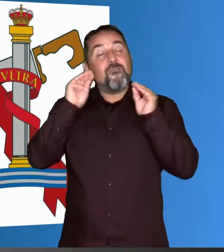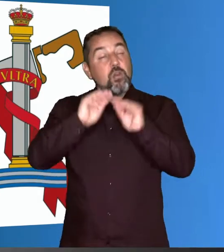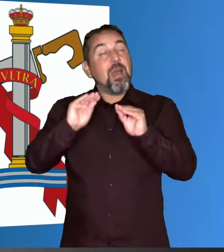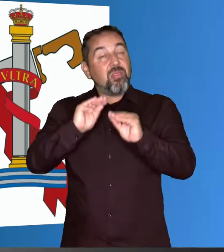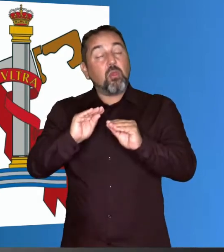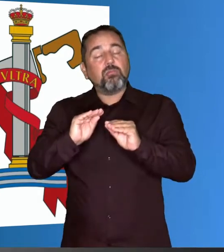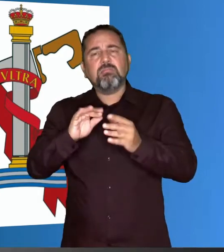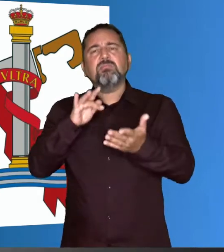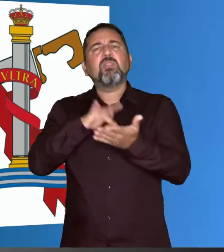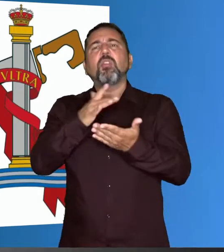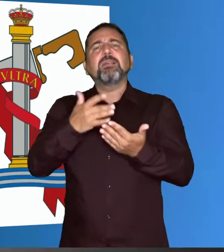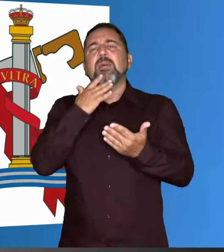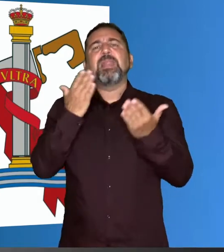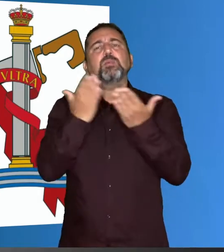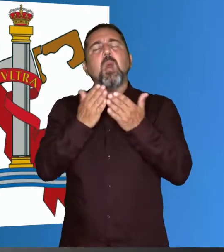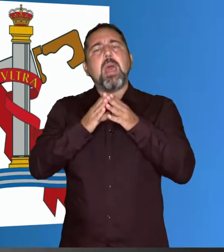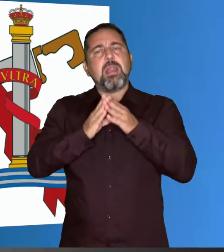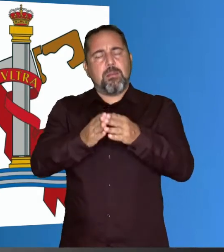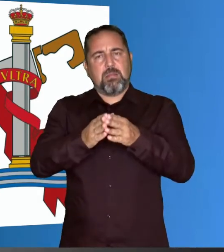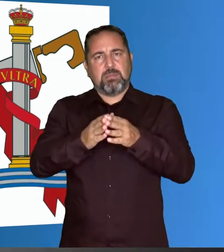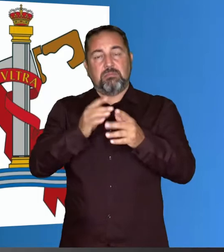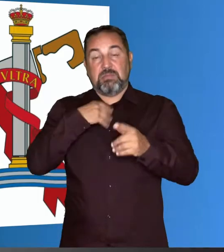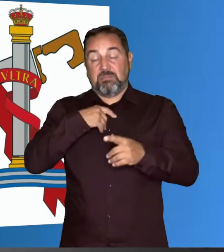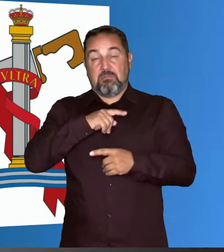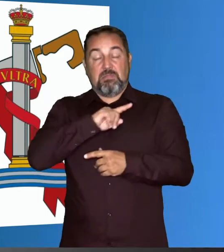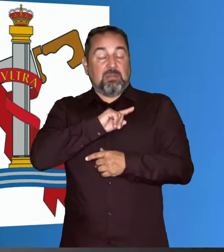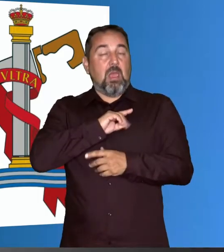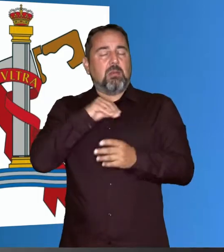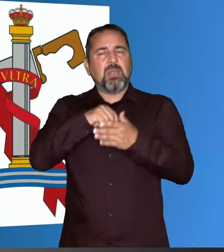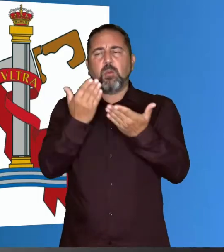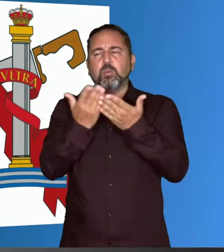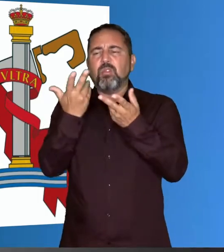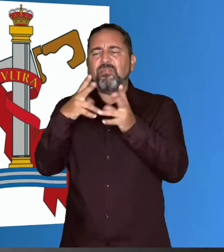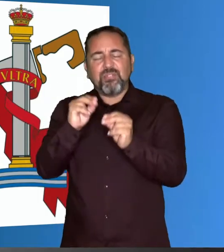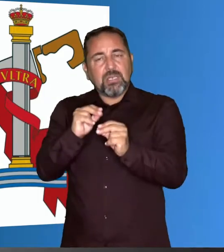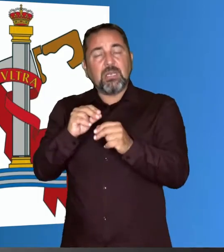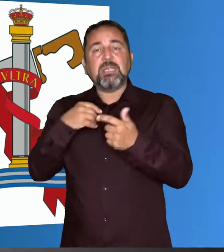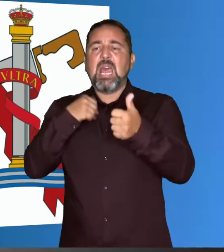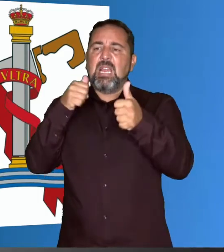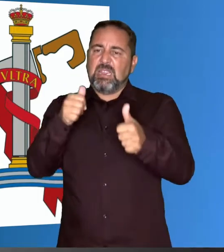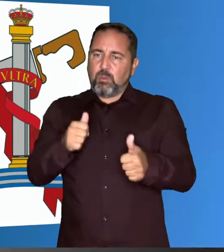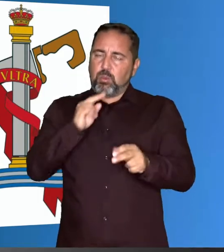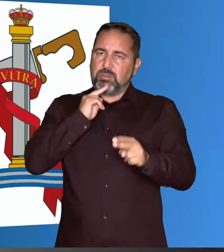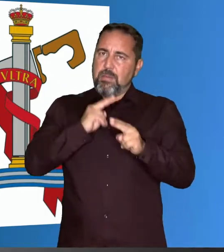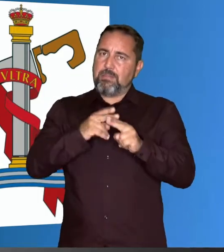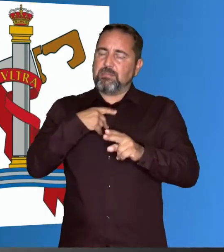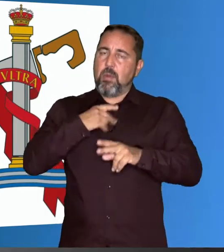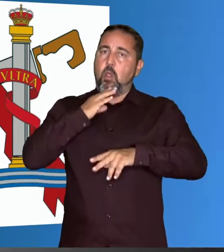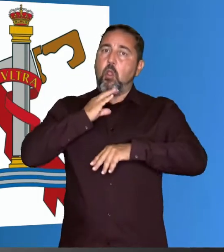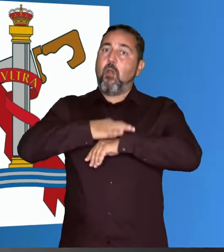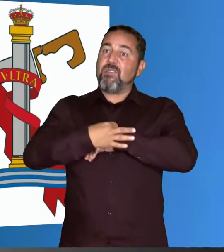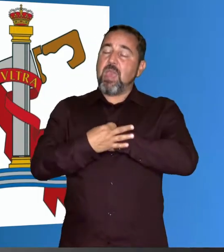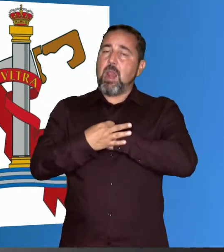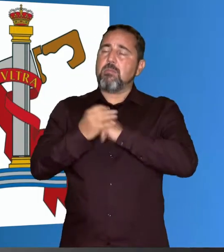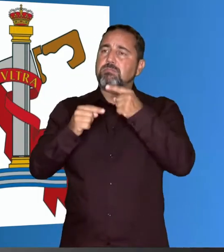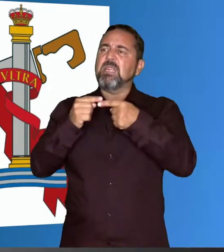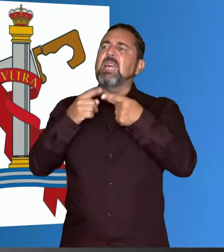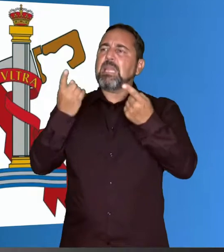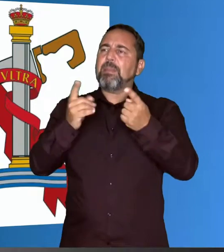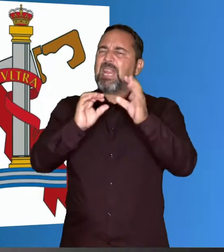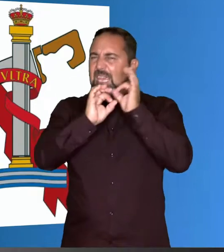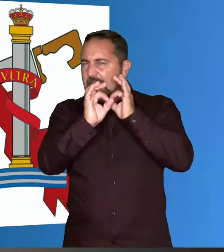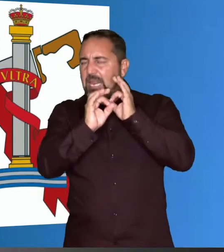Actualmente el proceso de formación se imparte en la Escuela Naval Militar de Marín, donde al término de sus estudios, además del título de oficial, obtienen